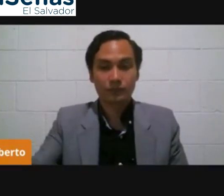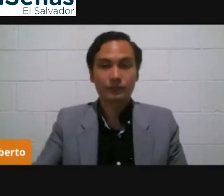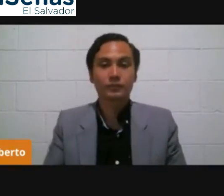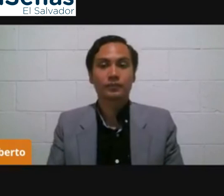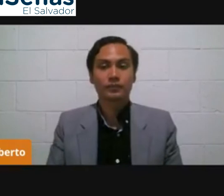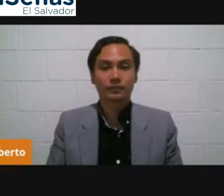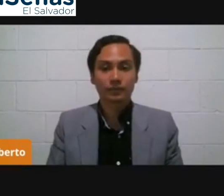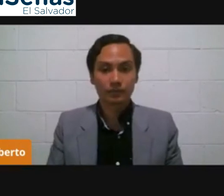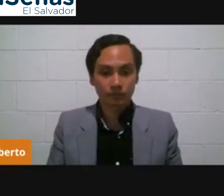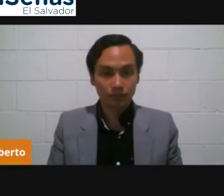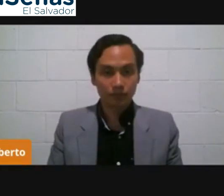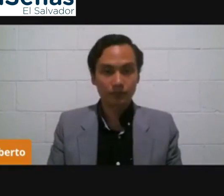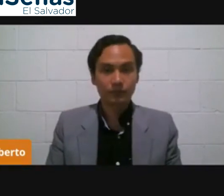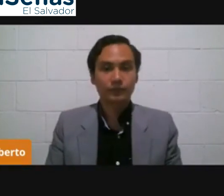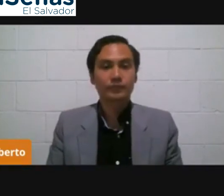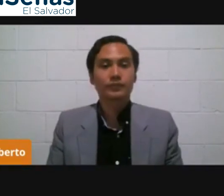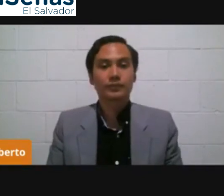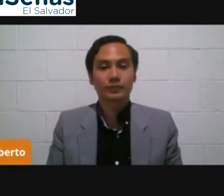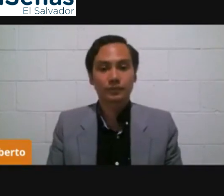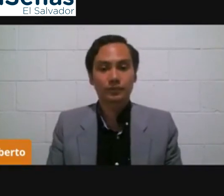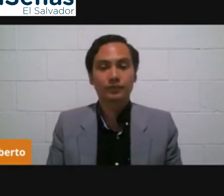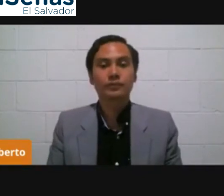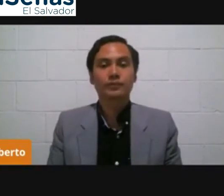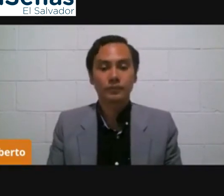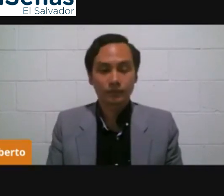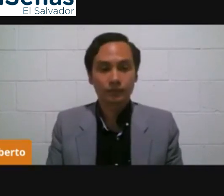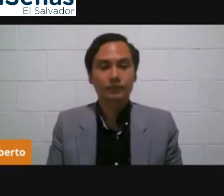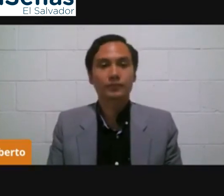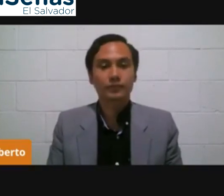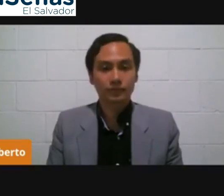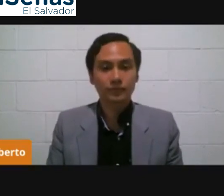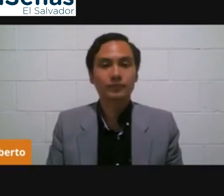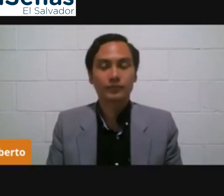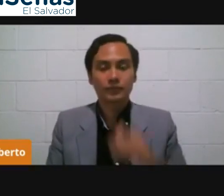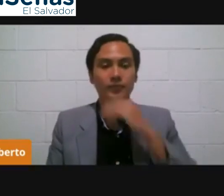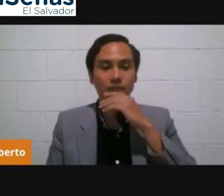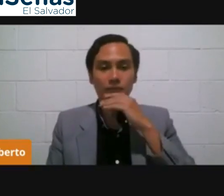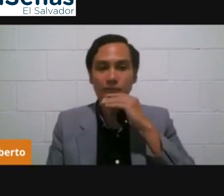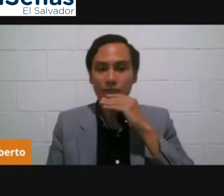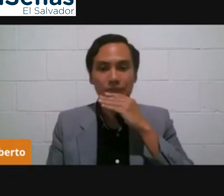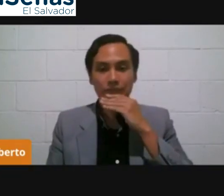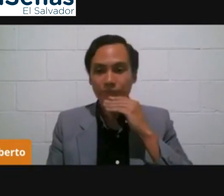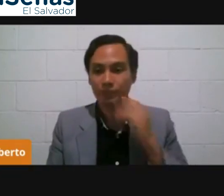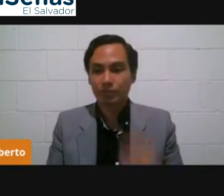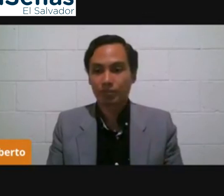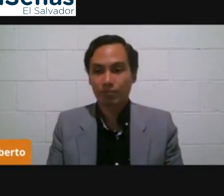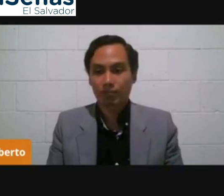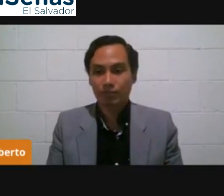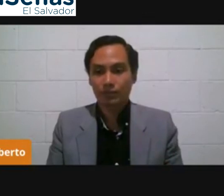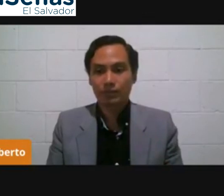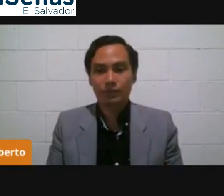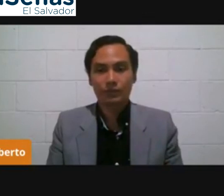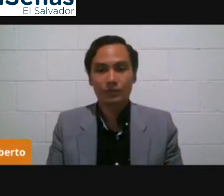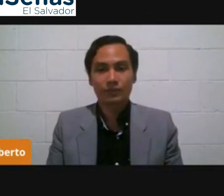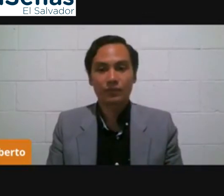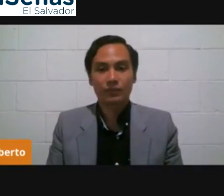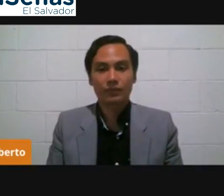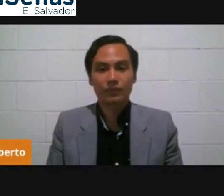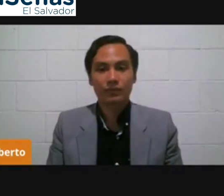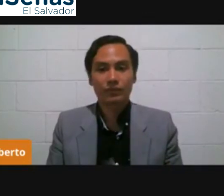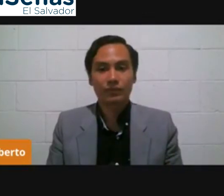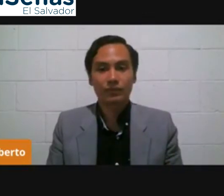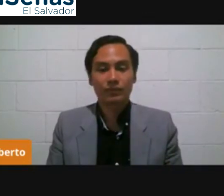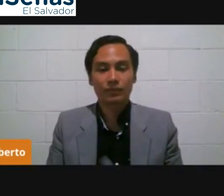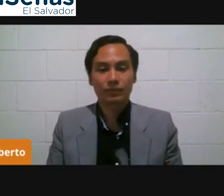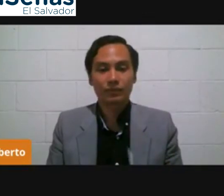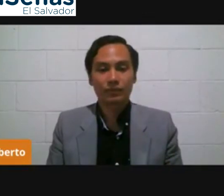un factor determinante para poder ir haciendo cambios pequeños en nuestra sociedad, ¿no? Así que, bueno, a escuchar y a